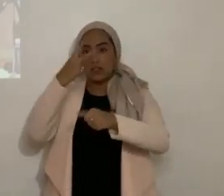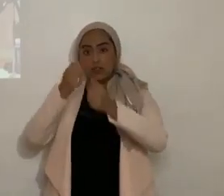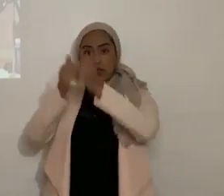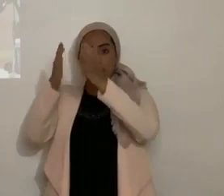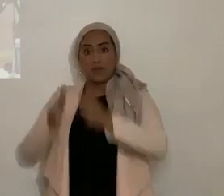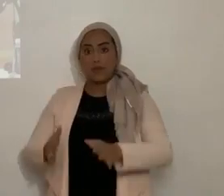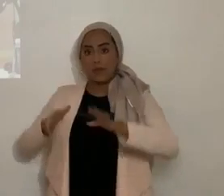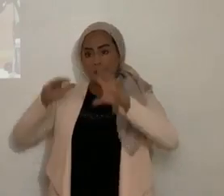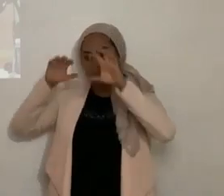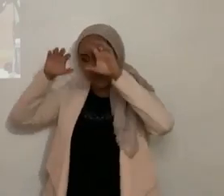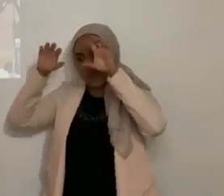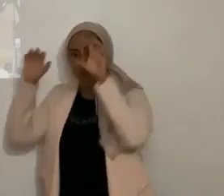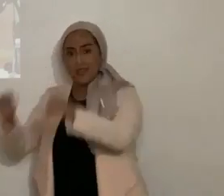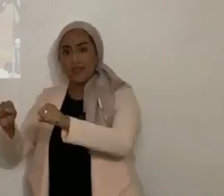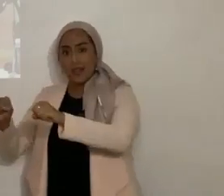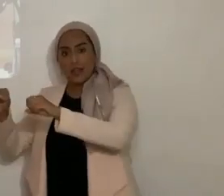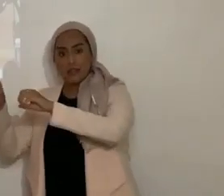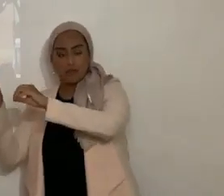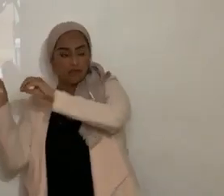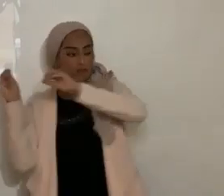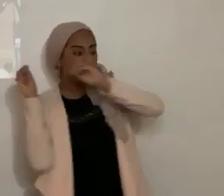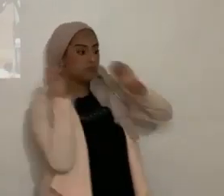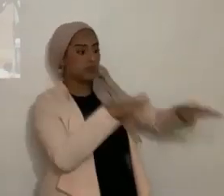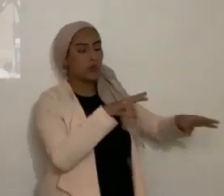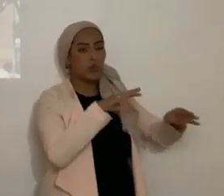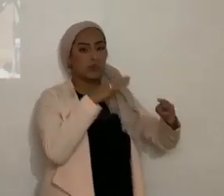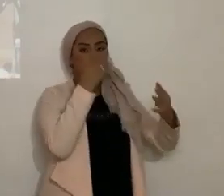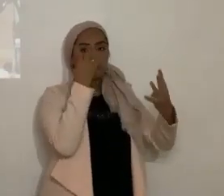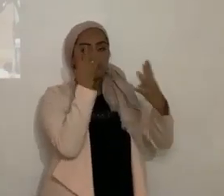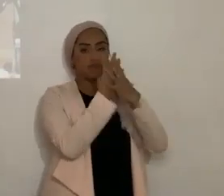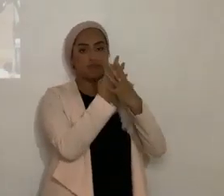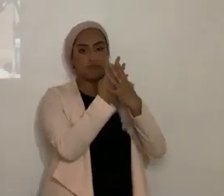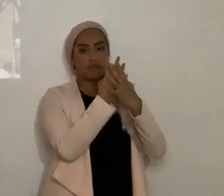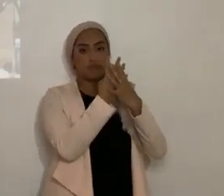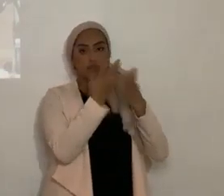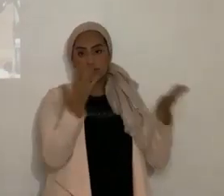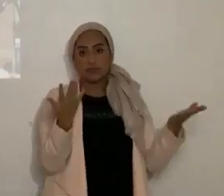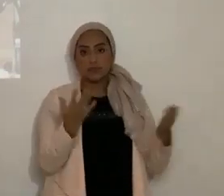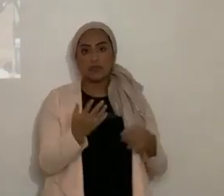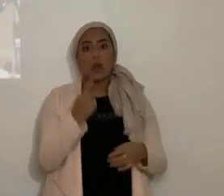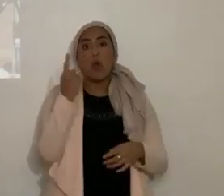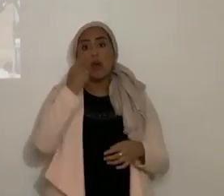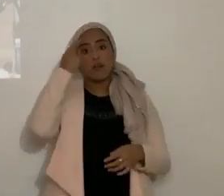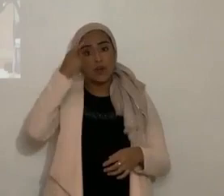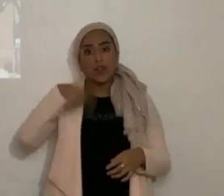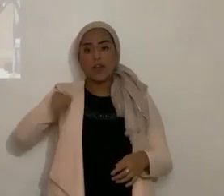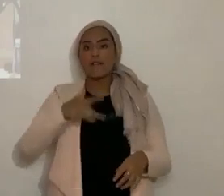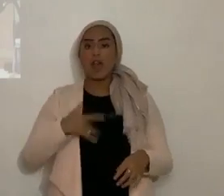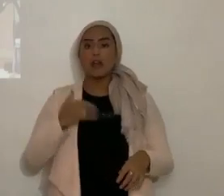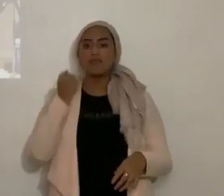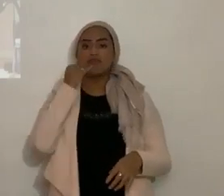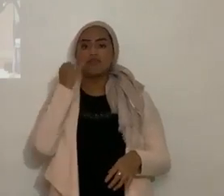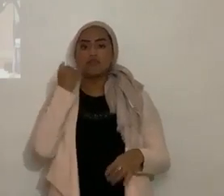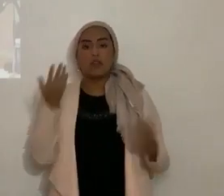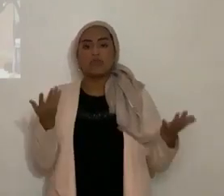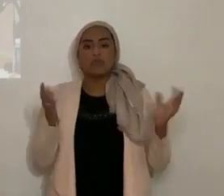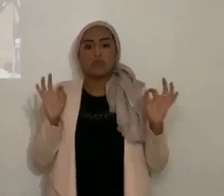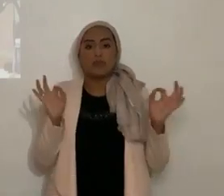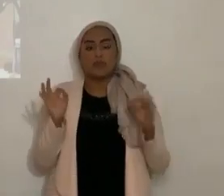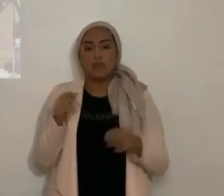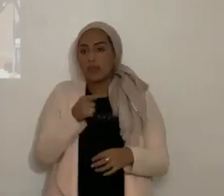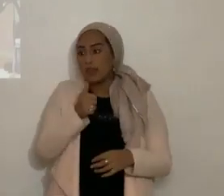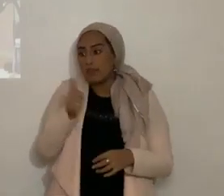los shaliahim, y los pusieron en la cárcel. O sea, nada más por sus celos, por su